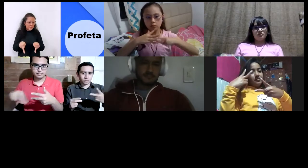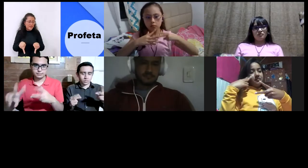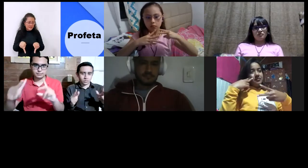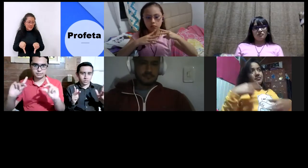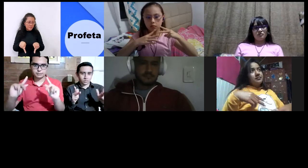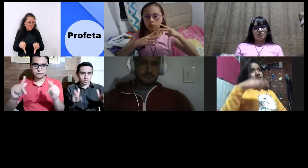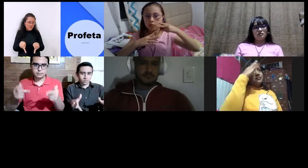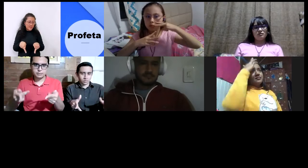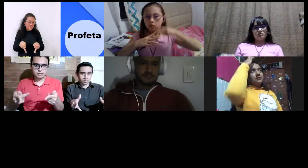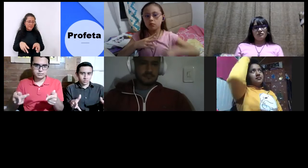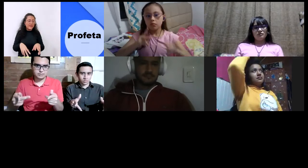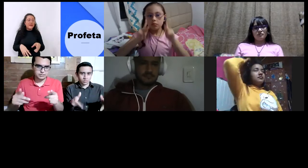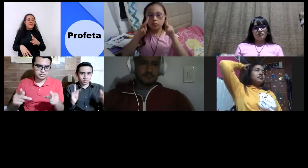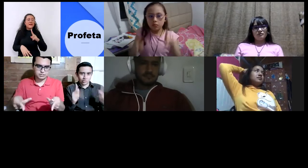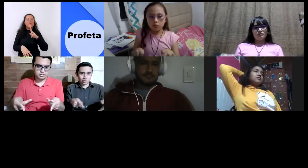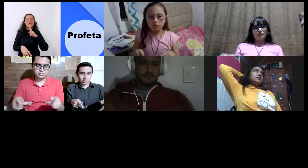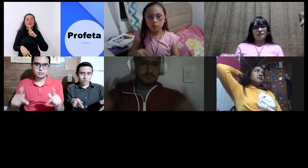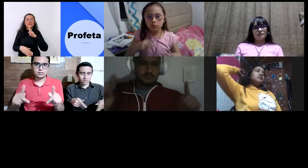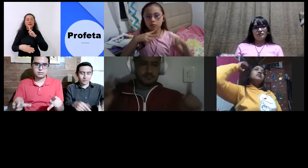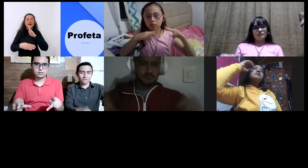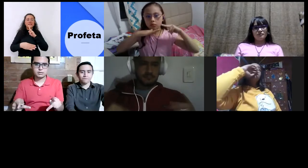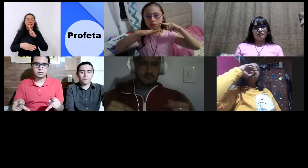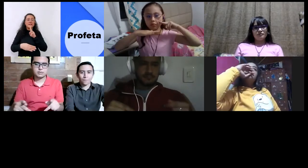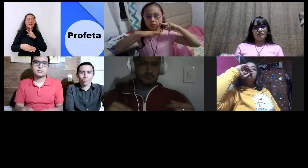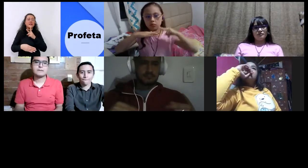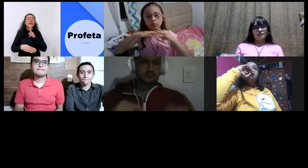la seña de persona. También se usa así,